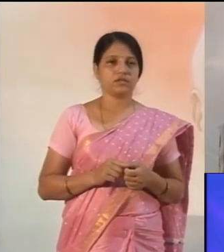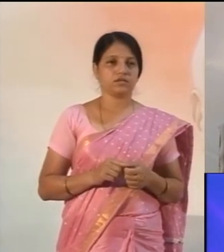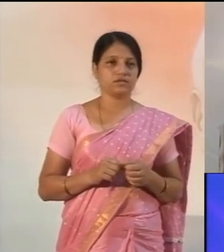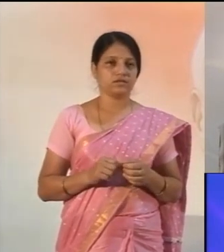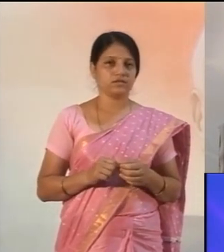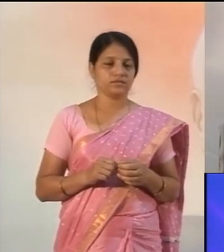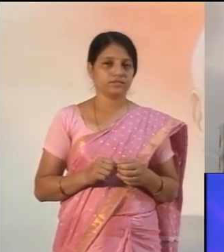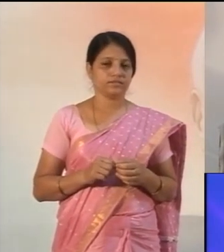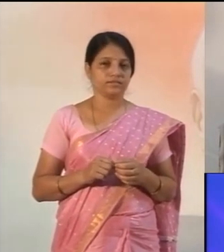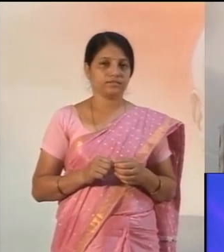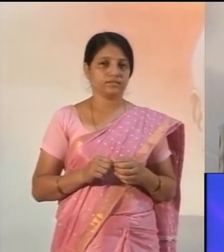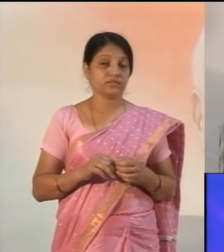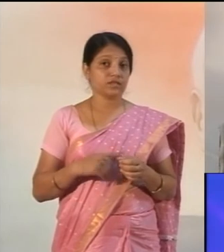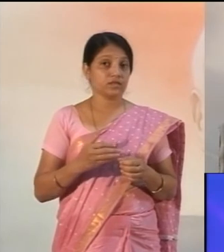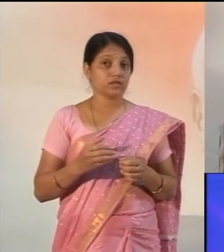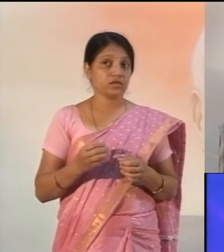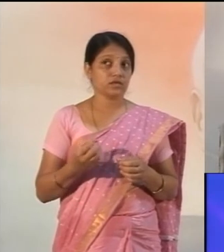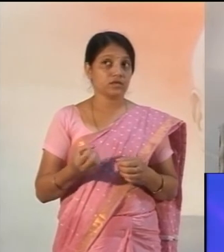ताकि सुबह पुनः जल्दी उठ सके।